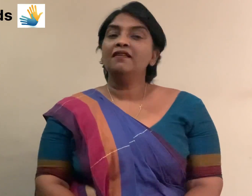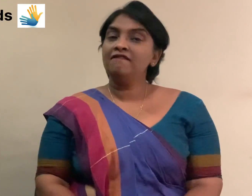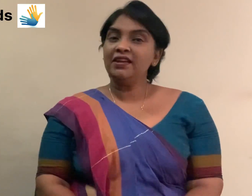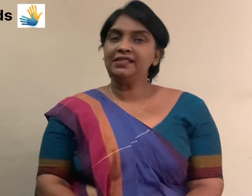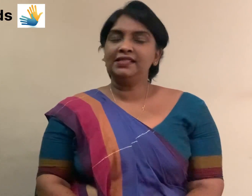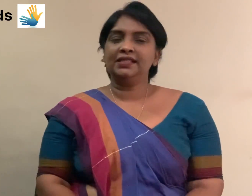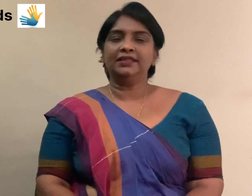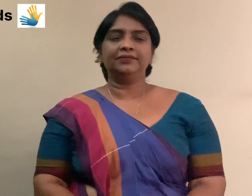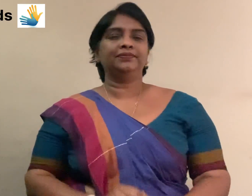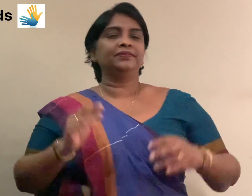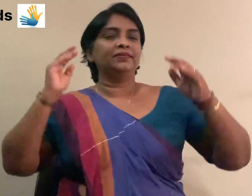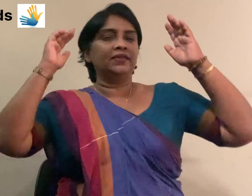වැස්ස.